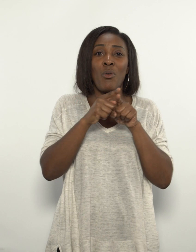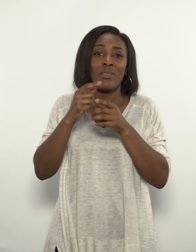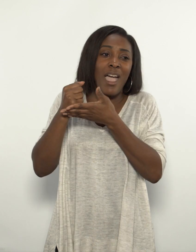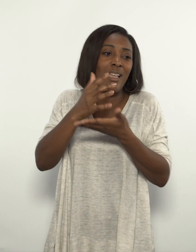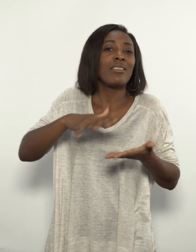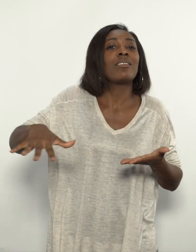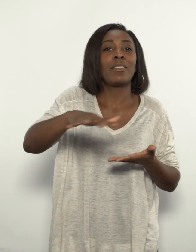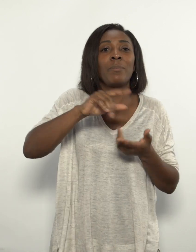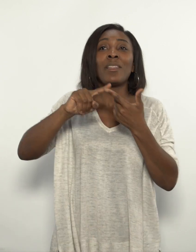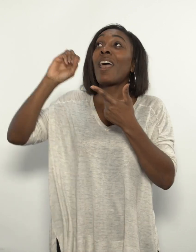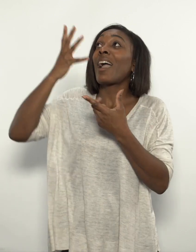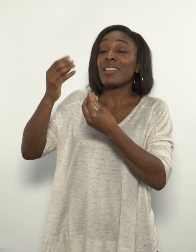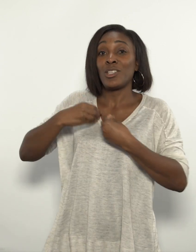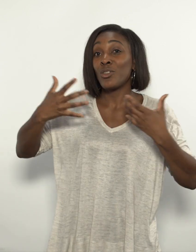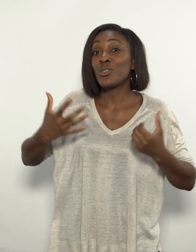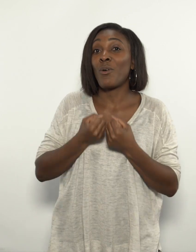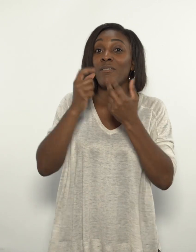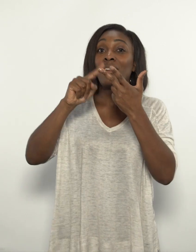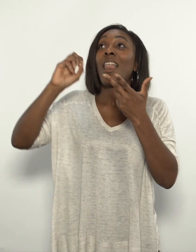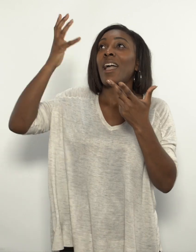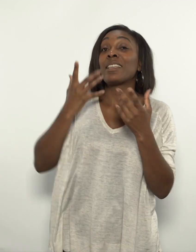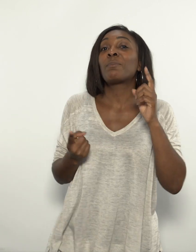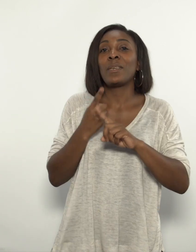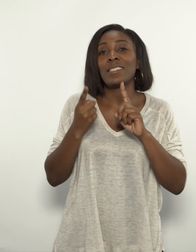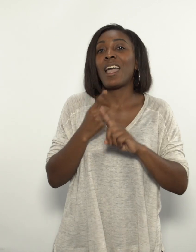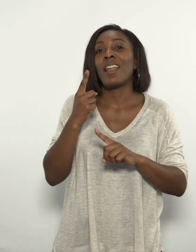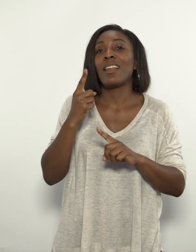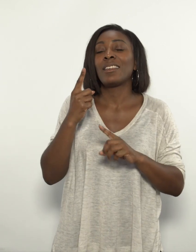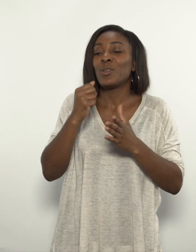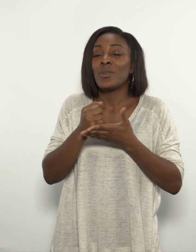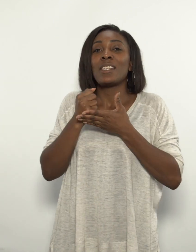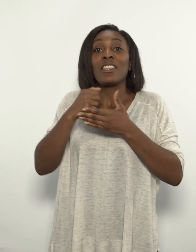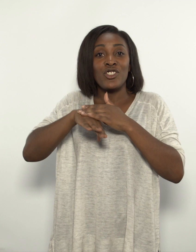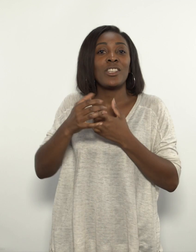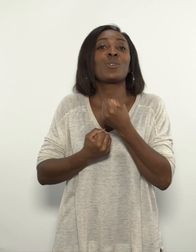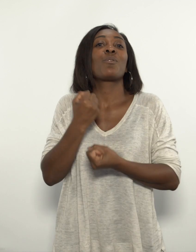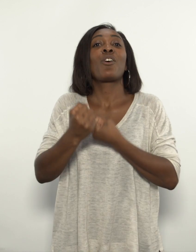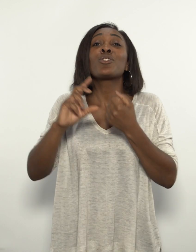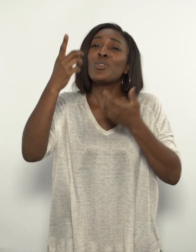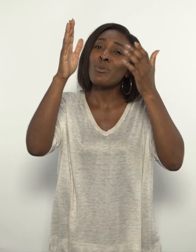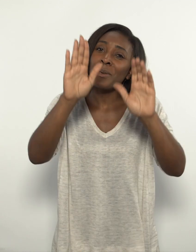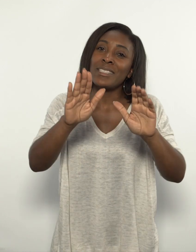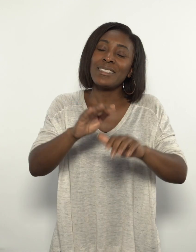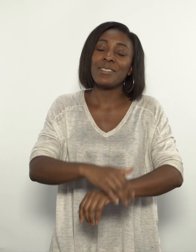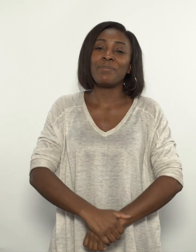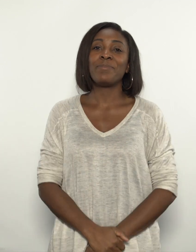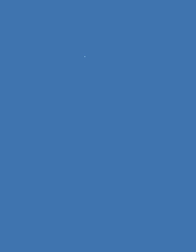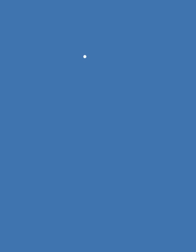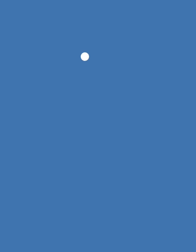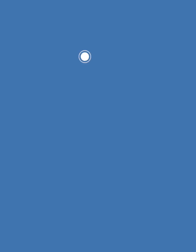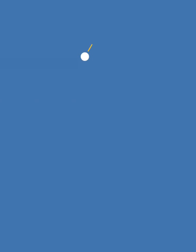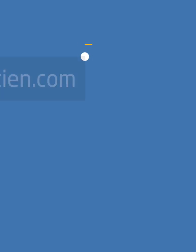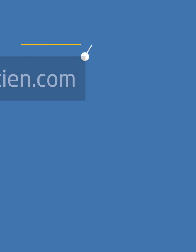à notre subsistance, la grâce salvatrice qui nous sauve et la grâce spéciale qui nous porte dans nos souffrances. Que Dieu vous bénisse.